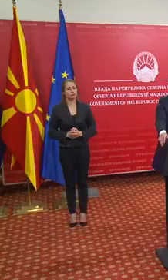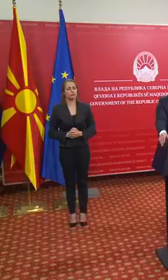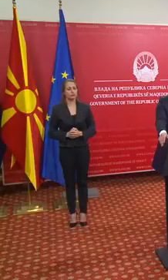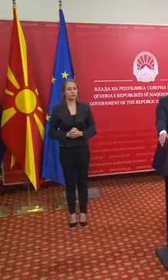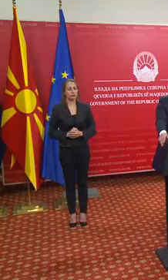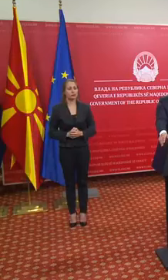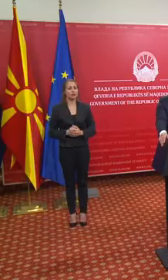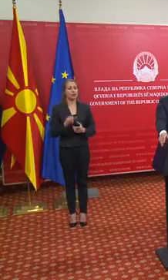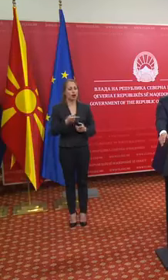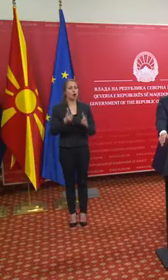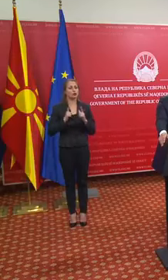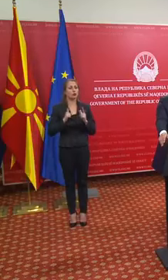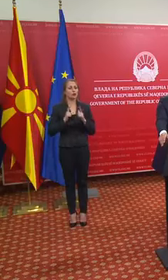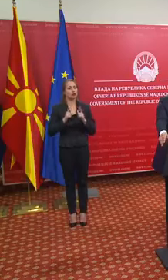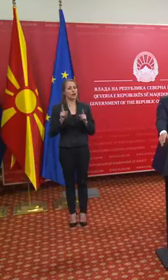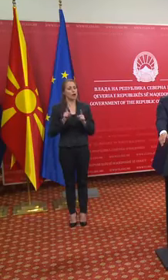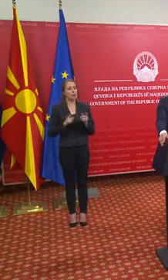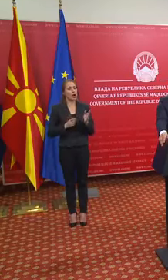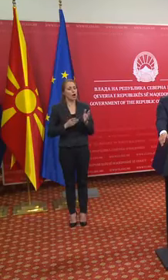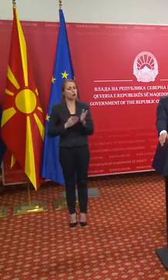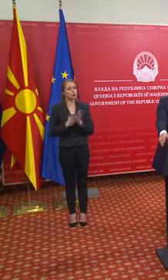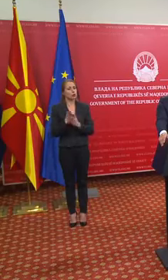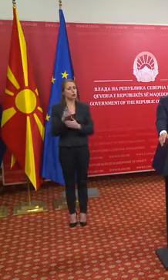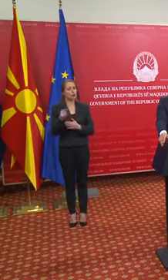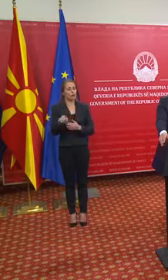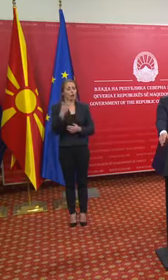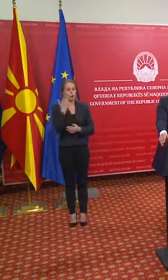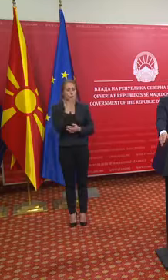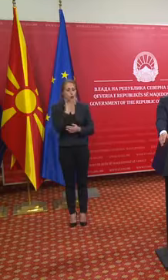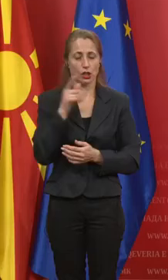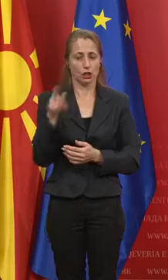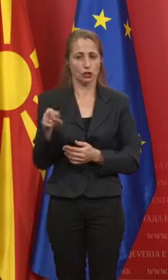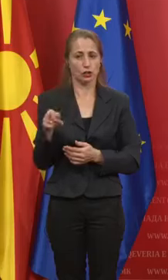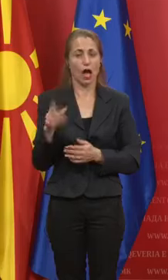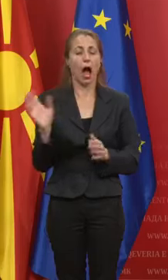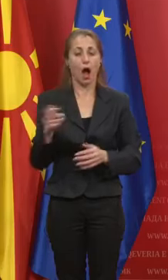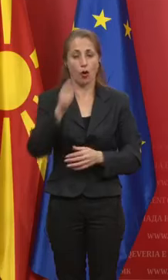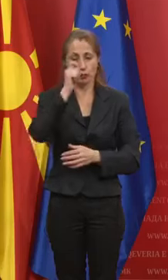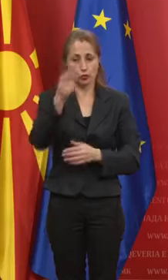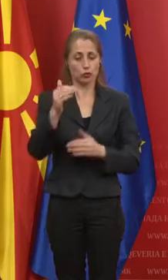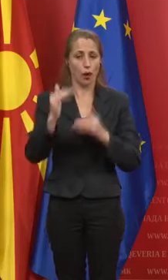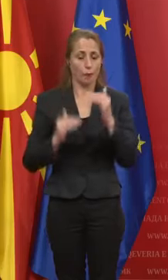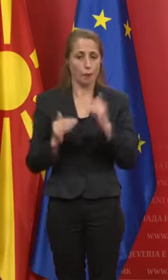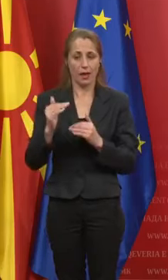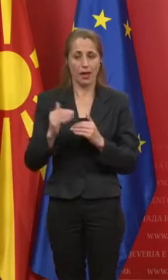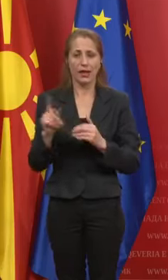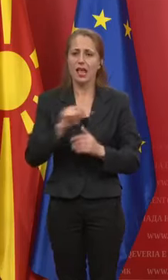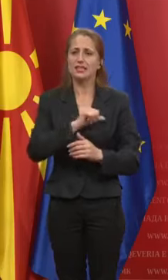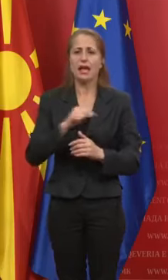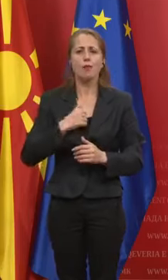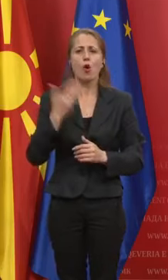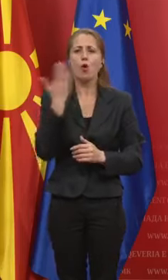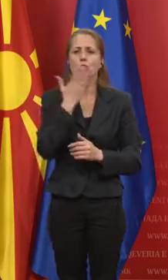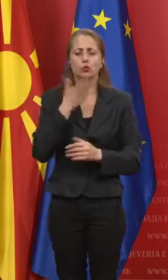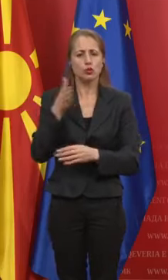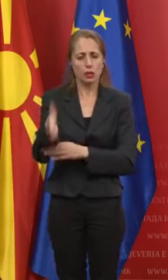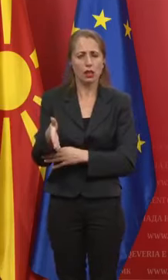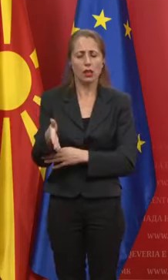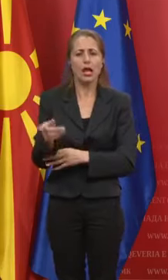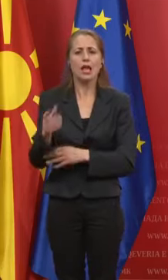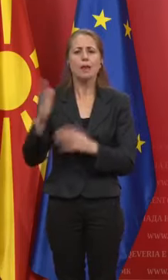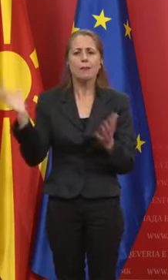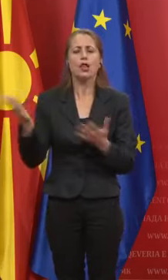А значи дека очекувате да немаме случаи во училиштата? Ако се почитуваат мерките, не само во училиштата, туку било